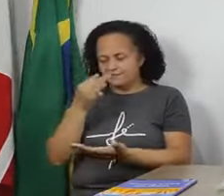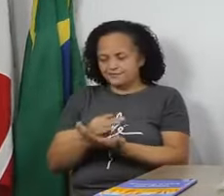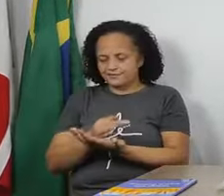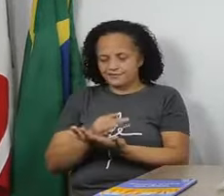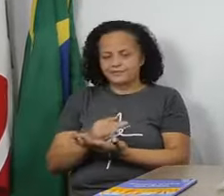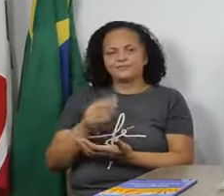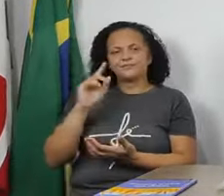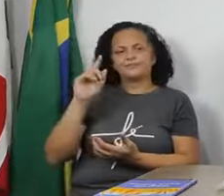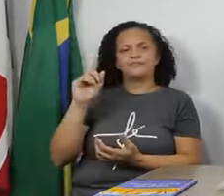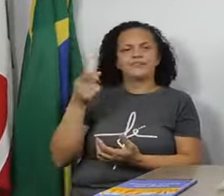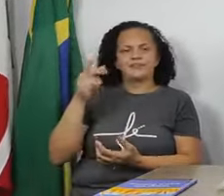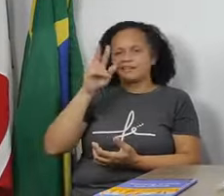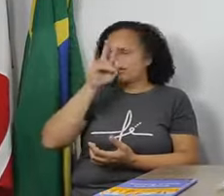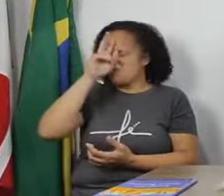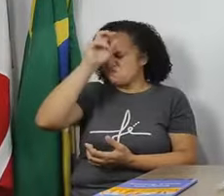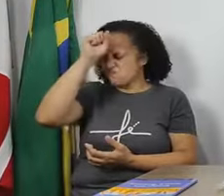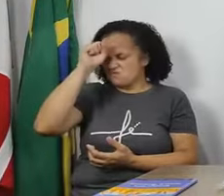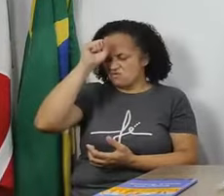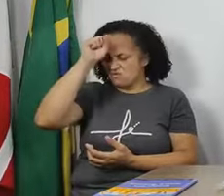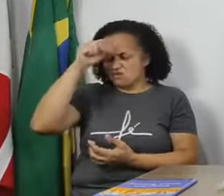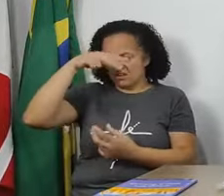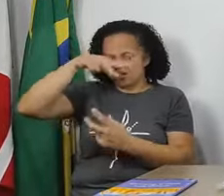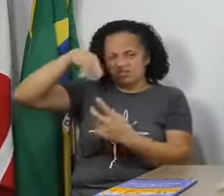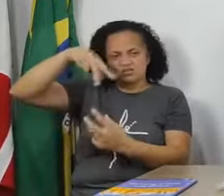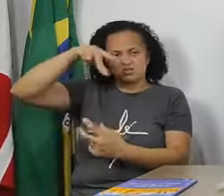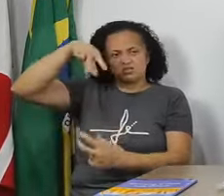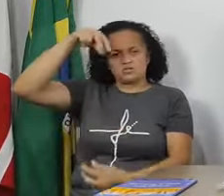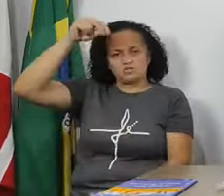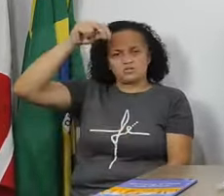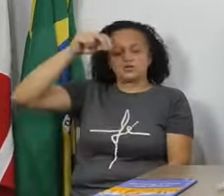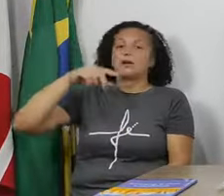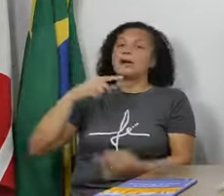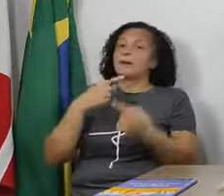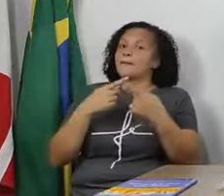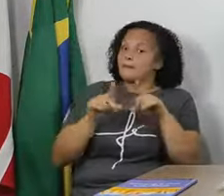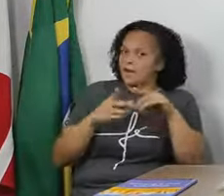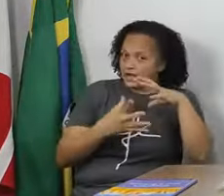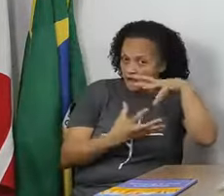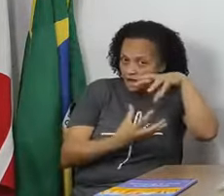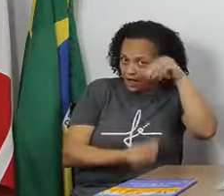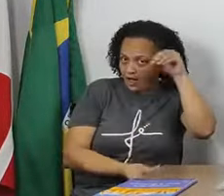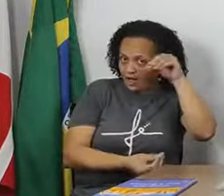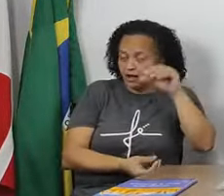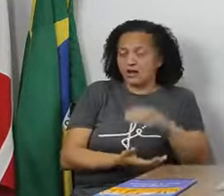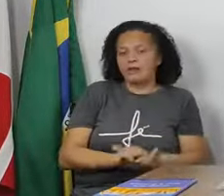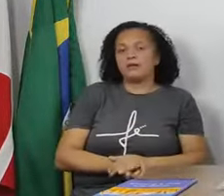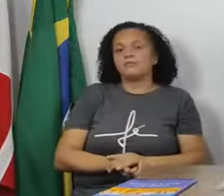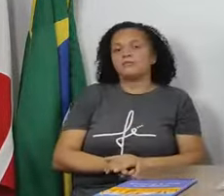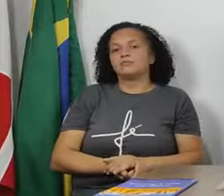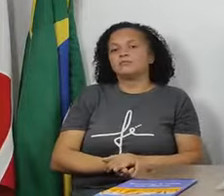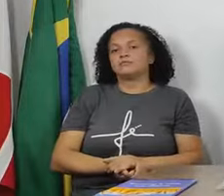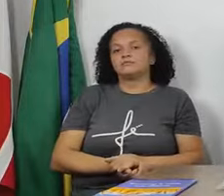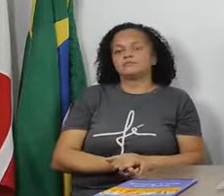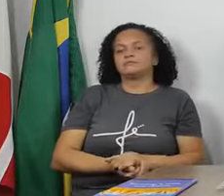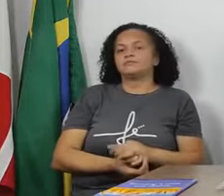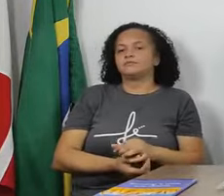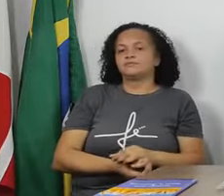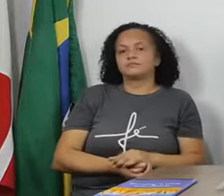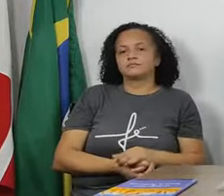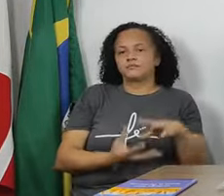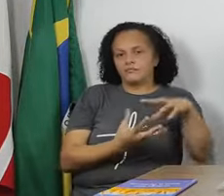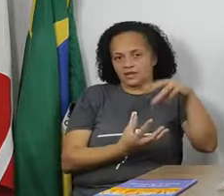espiritual no nosso espírito. Já a nossa alma, que é composta por 3 partes, né? Que é